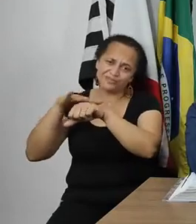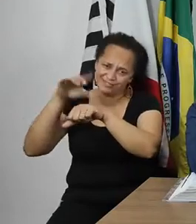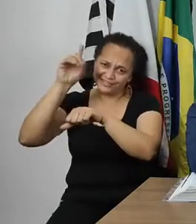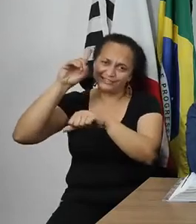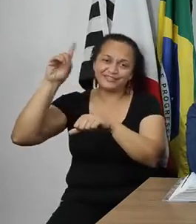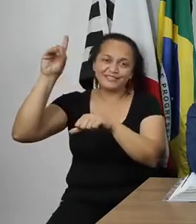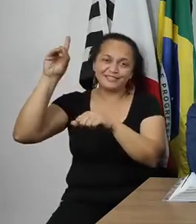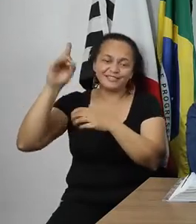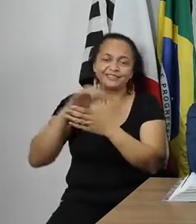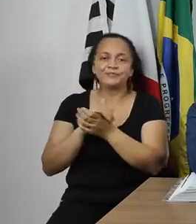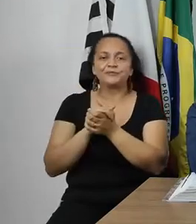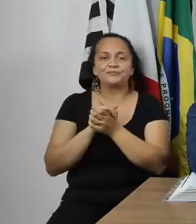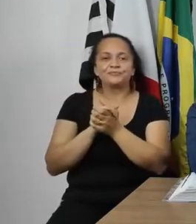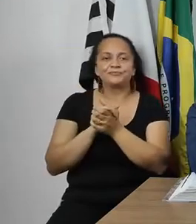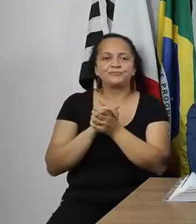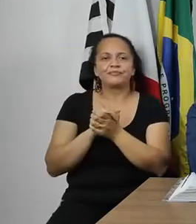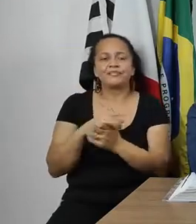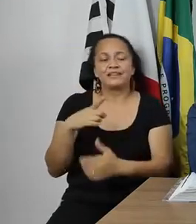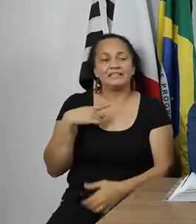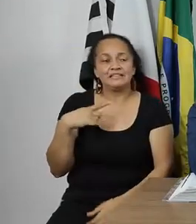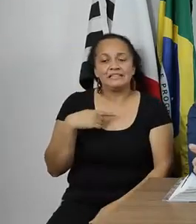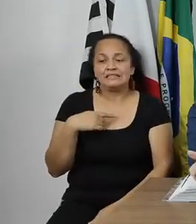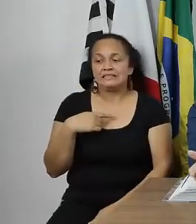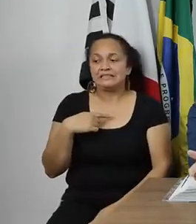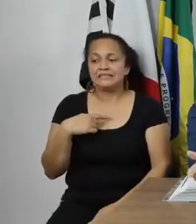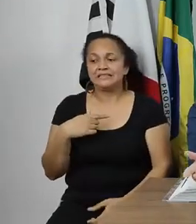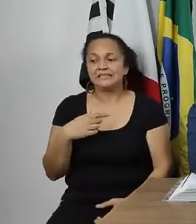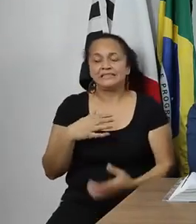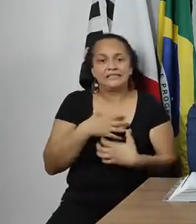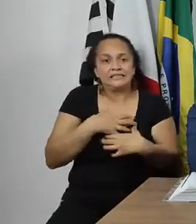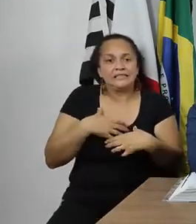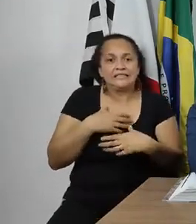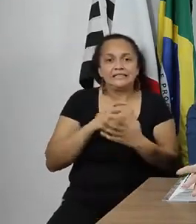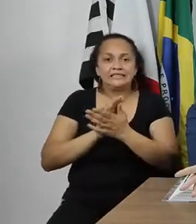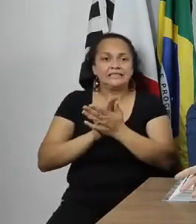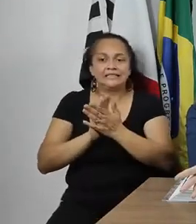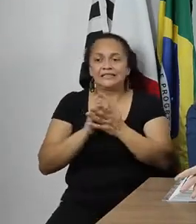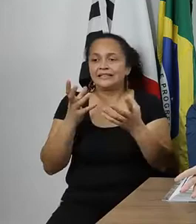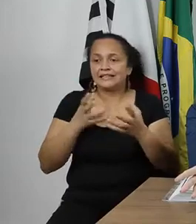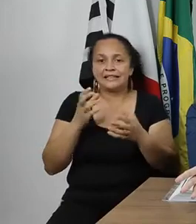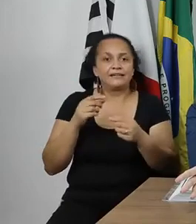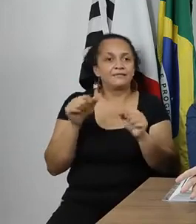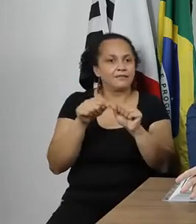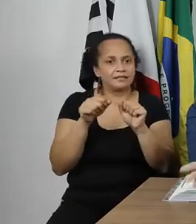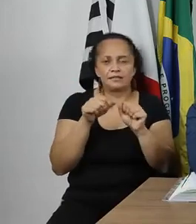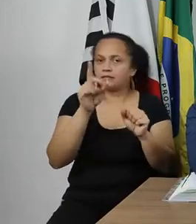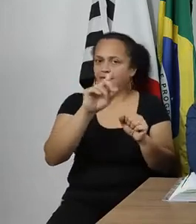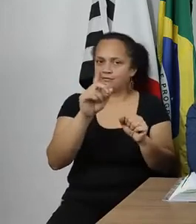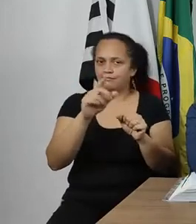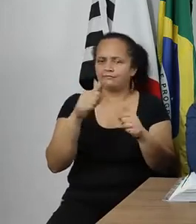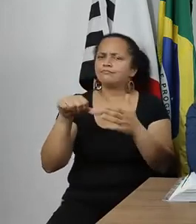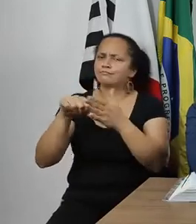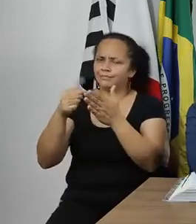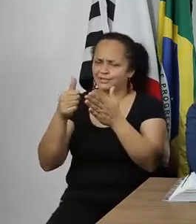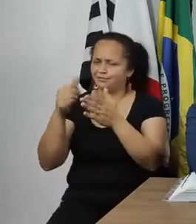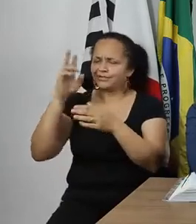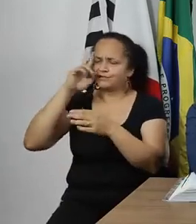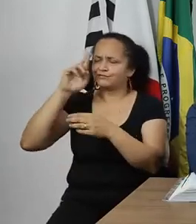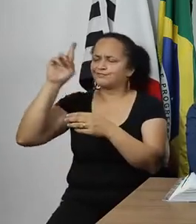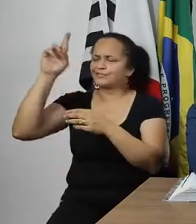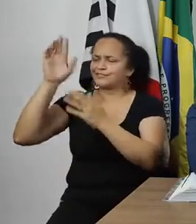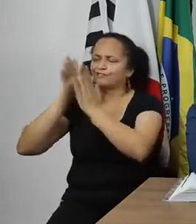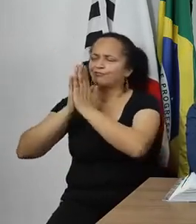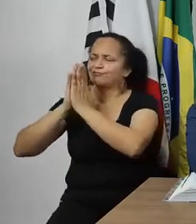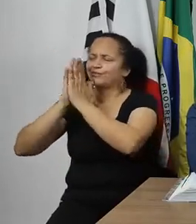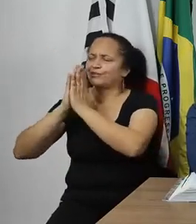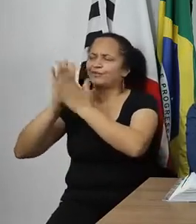Às vezes no impulso, na ansiedade, queremos resolver e metemos os pés pelas mãos, Mas com o Senhor não. Com o Senhor tudo